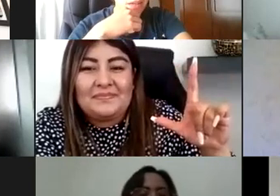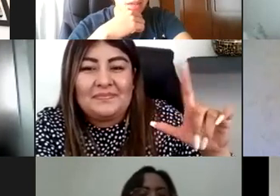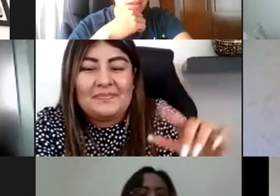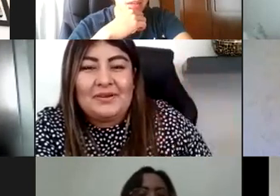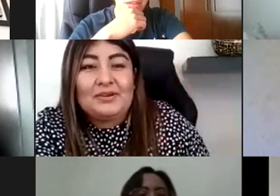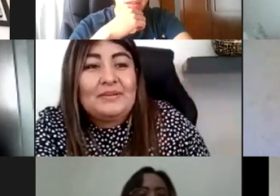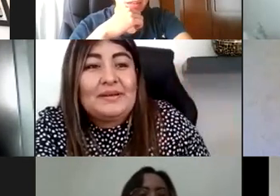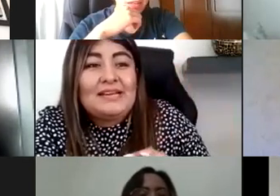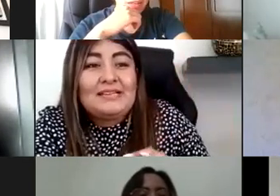Otra vez.